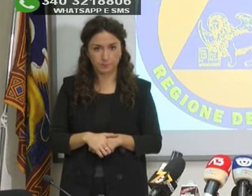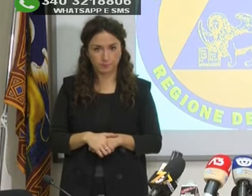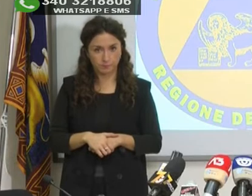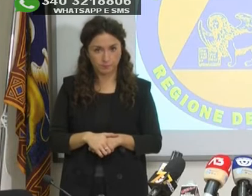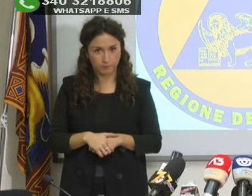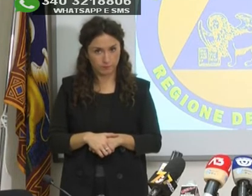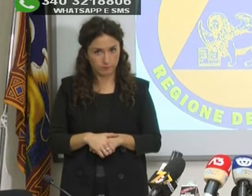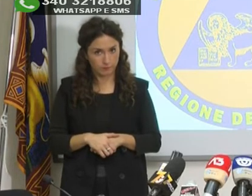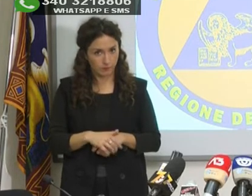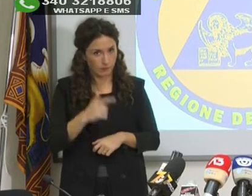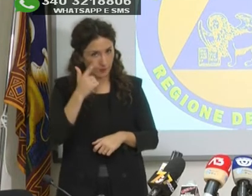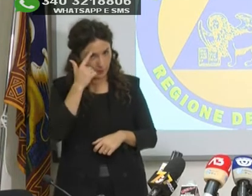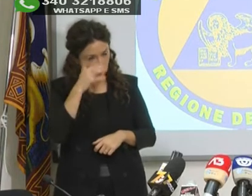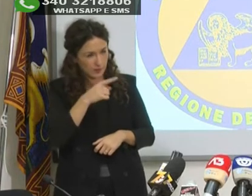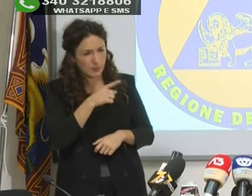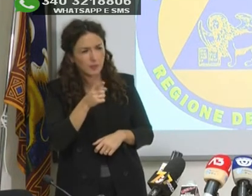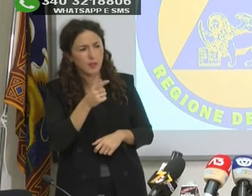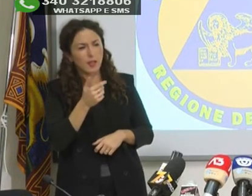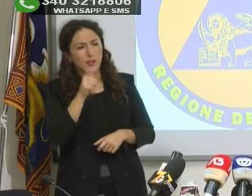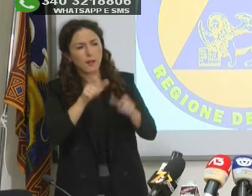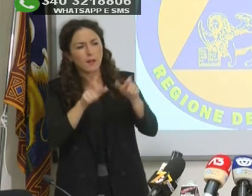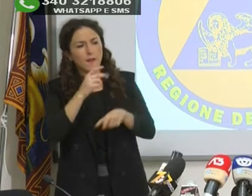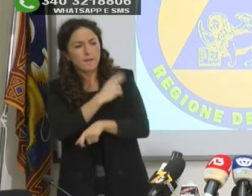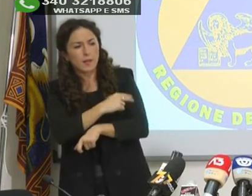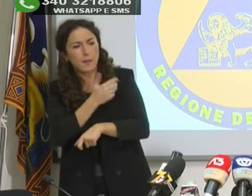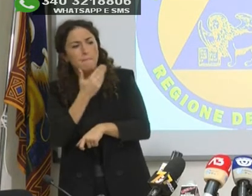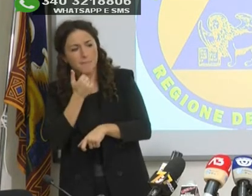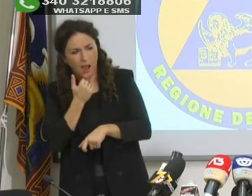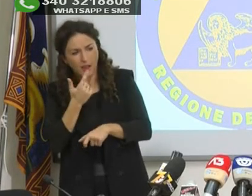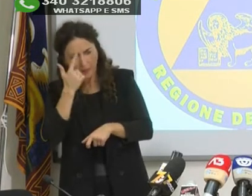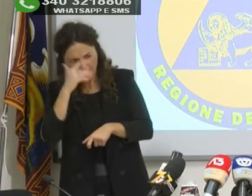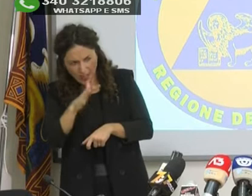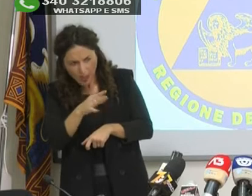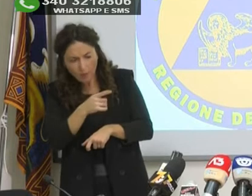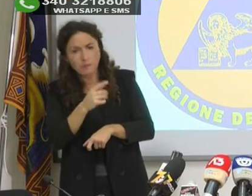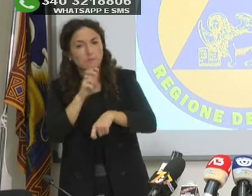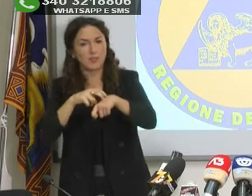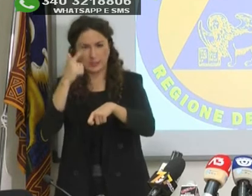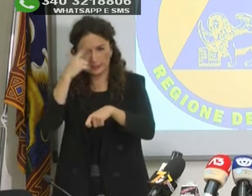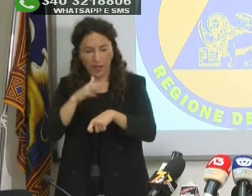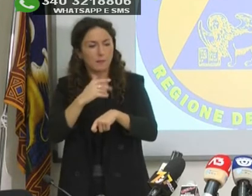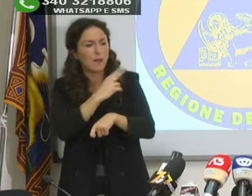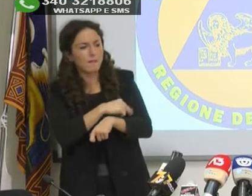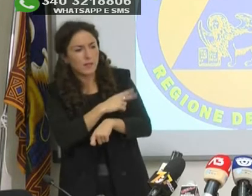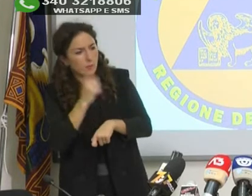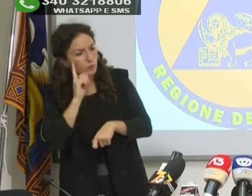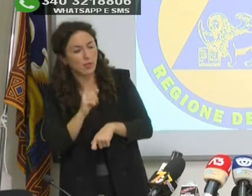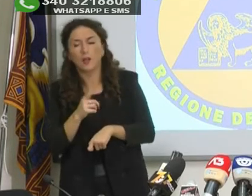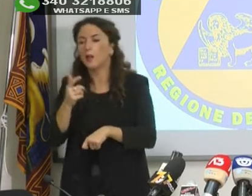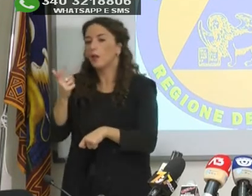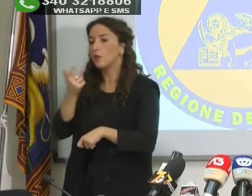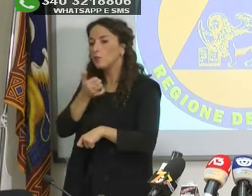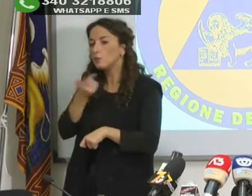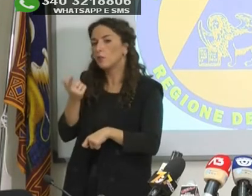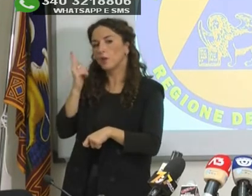L'avete quantificata, assessore, mi scusi, la carenza degli infermieri, perché avete quantificato quello dei medici, ma quello degli infermieri... Non ho il numero qua sotto mano, però